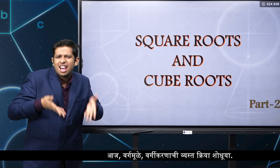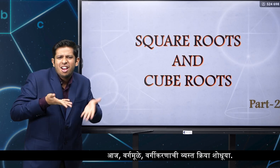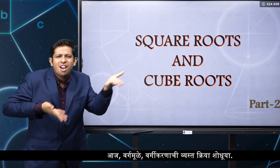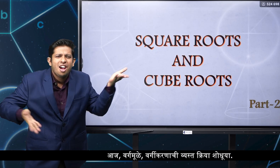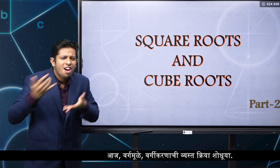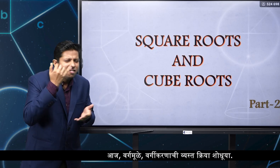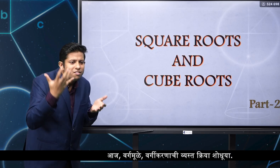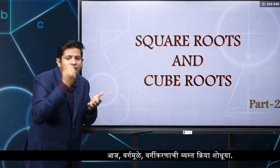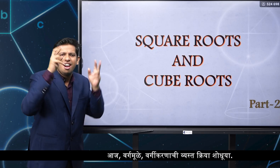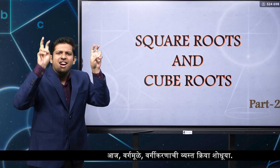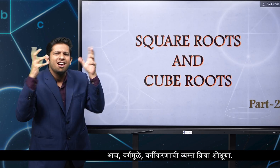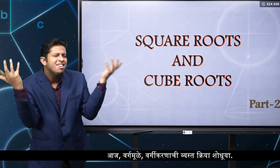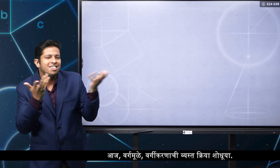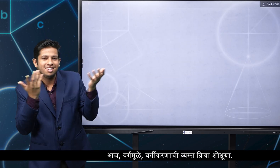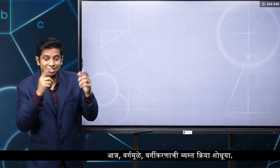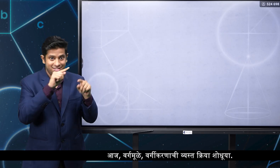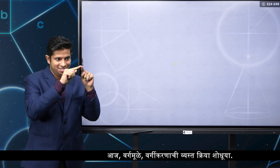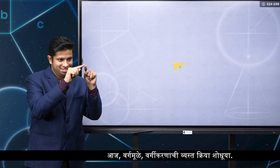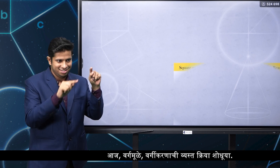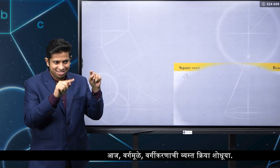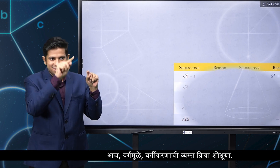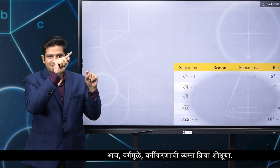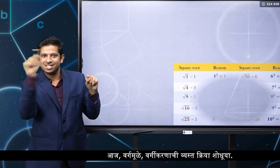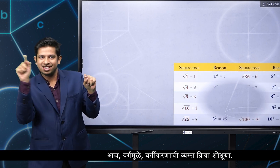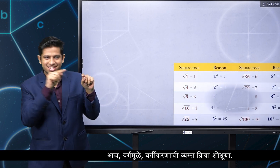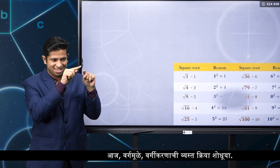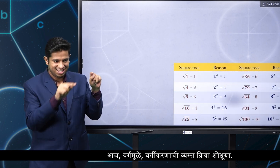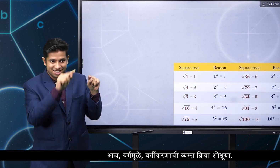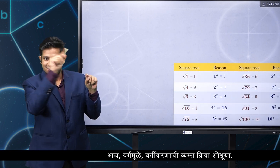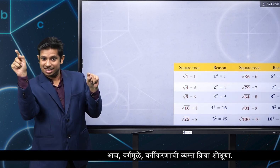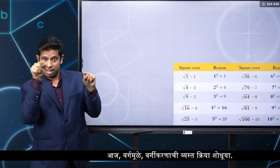आज वर्गमुळे वर्गीकरणाची व्यस्त क्रिया शोधूया.